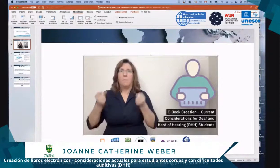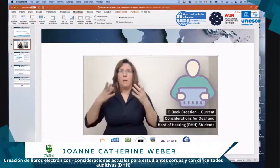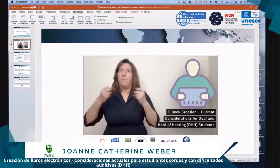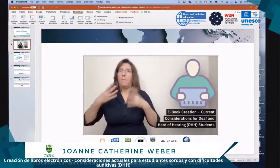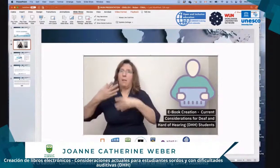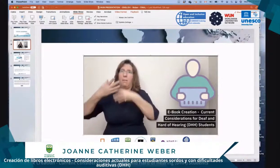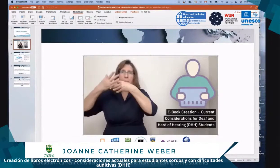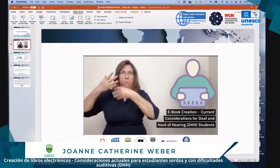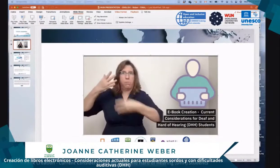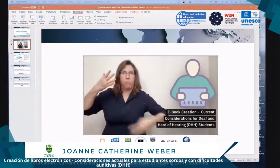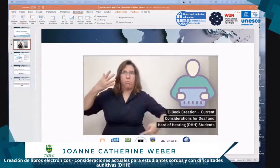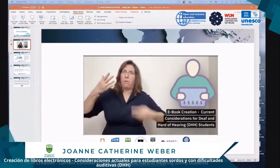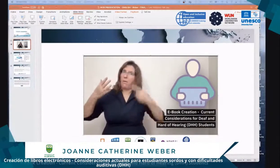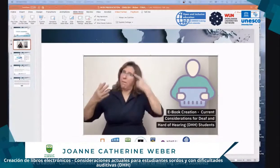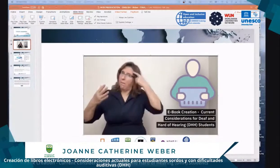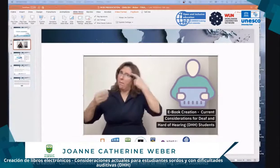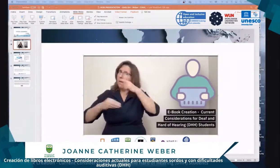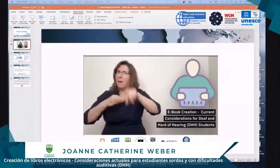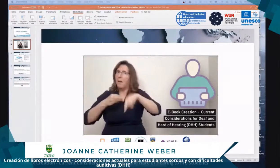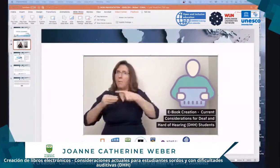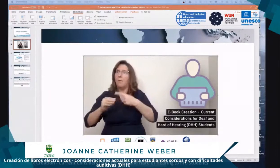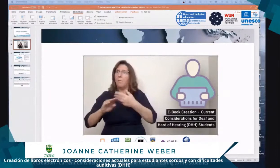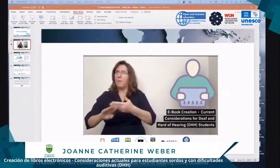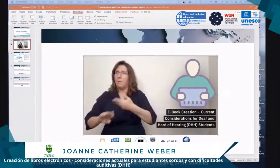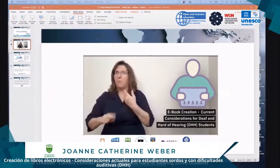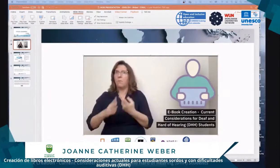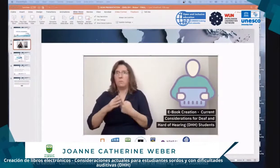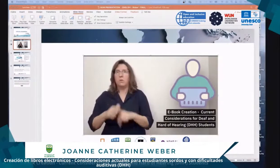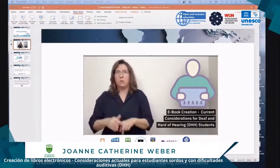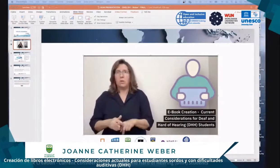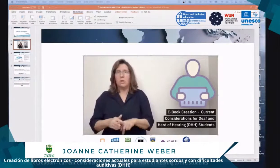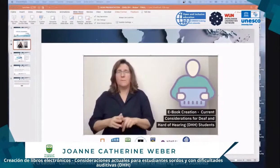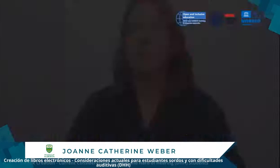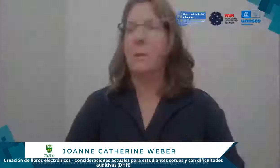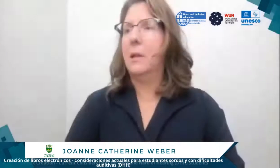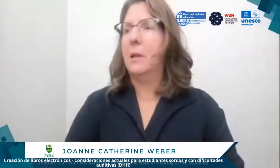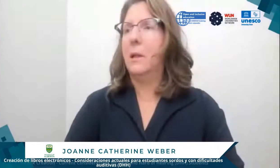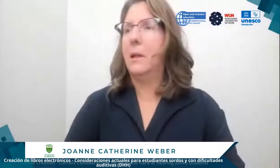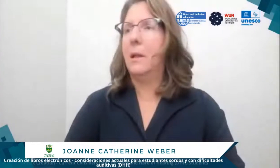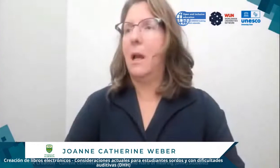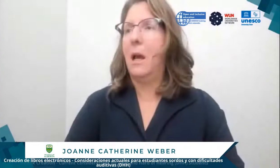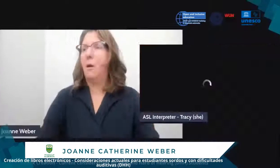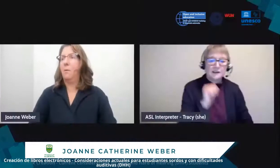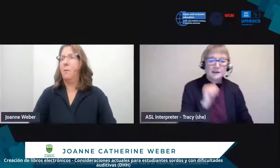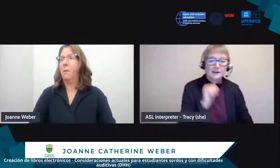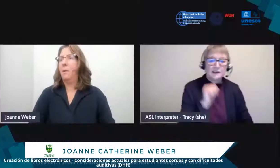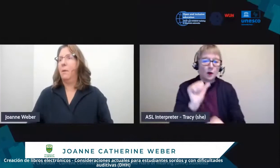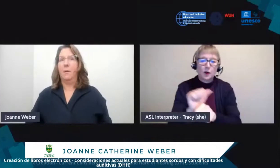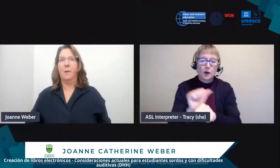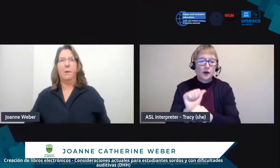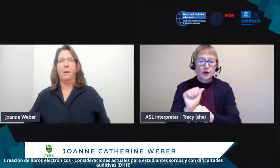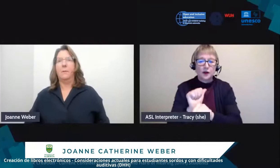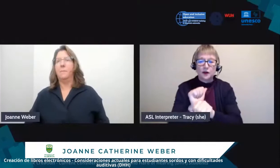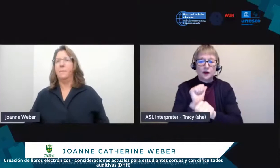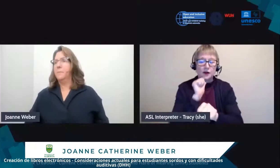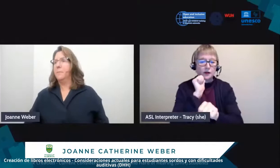de consideración analizando esto, podemos seleccionar. Hay que estar viendo el marco de